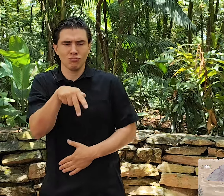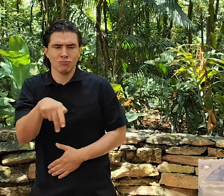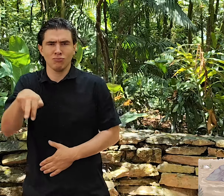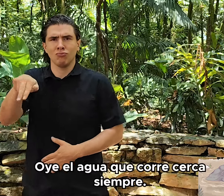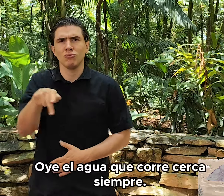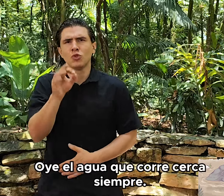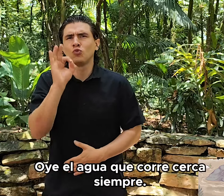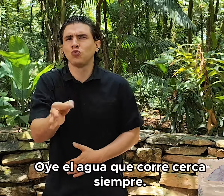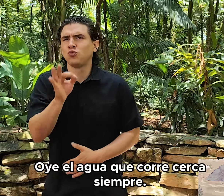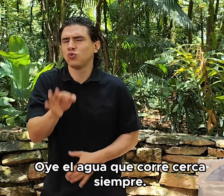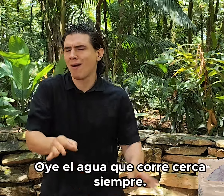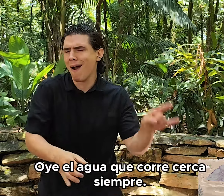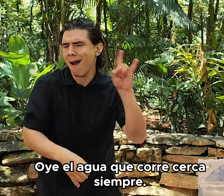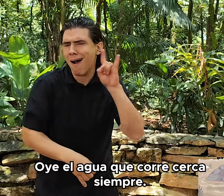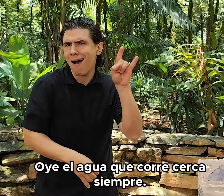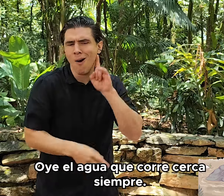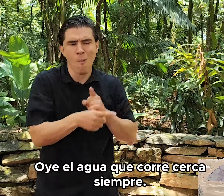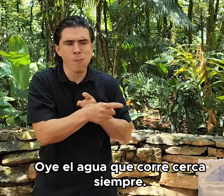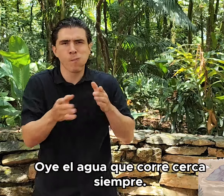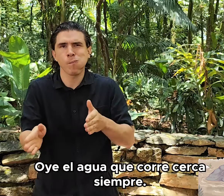Oye el agua que corre cerca siempre.